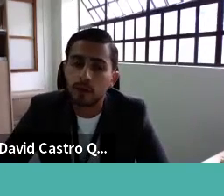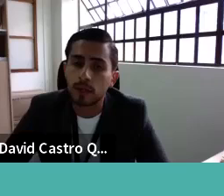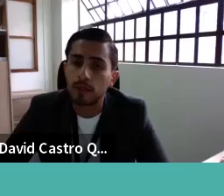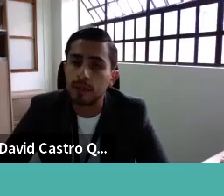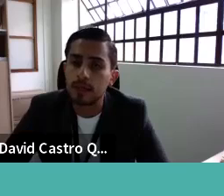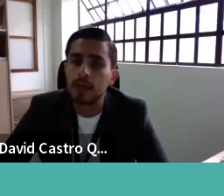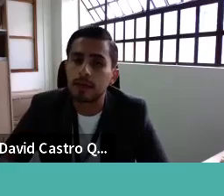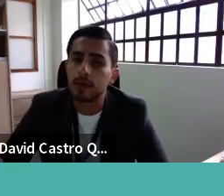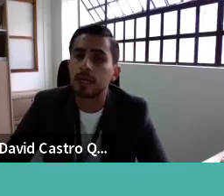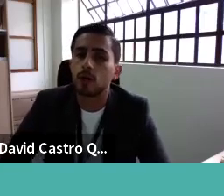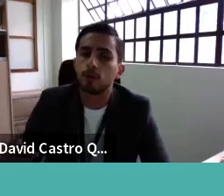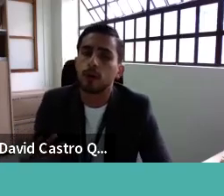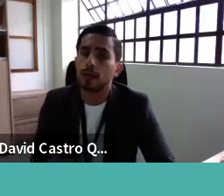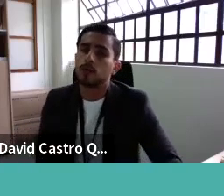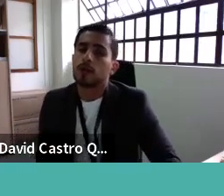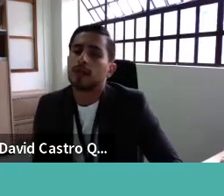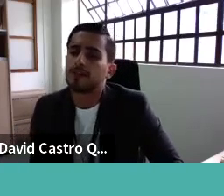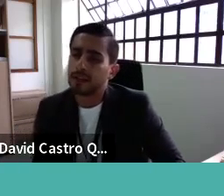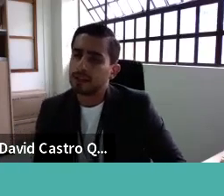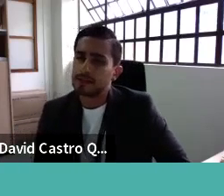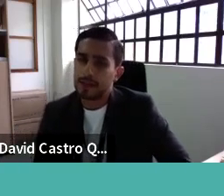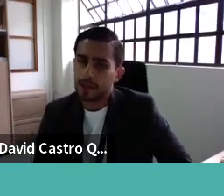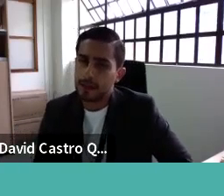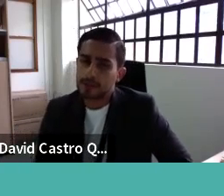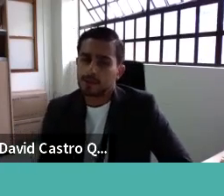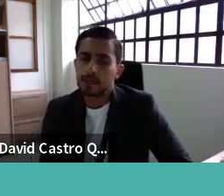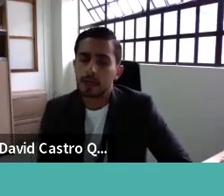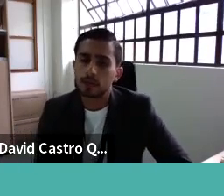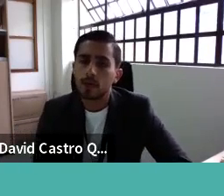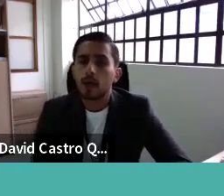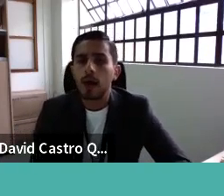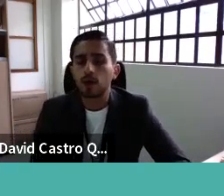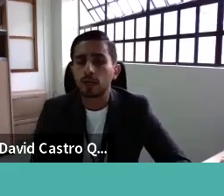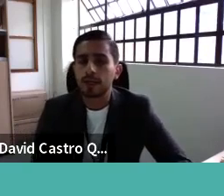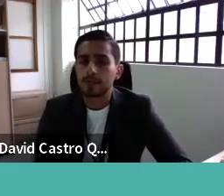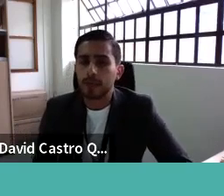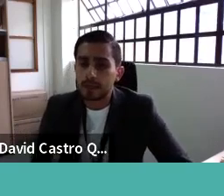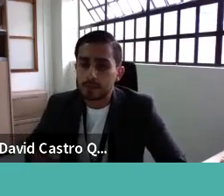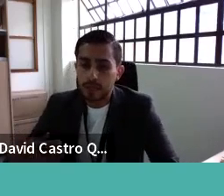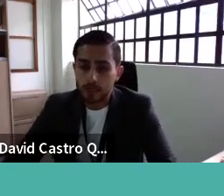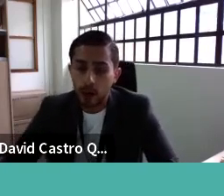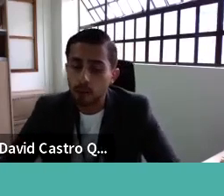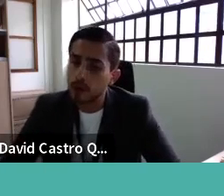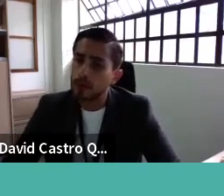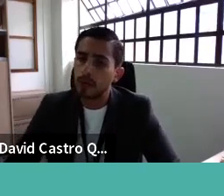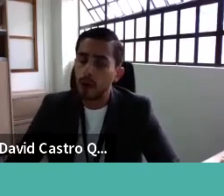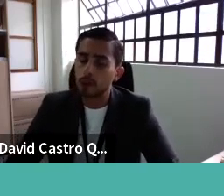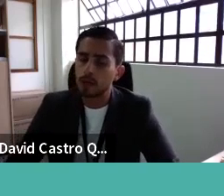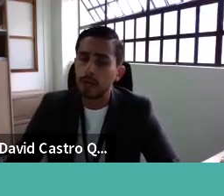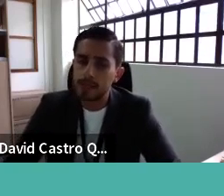Facultad de Medicina se vienen incorporando diferentes estrategias, ¿cierto? Algunas de las experiencias, pues, que les voy a mostrar, porque les voy a mostrar varias